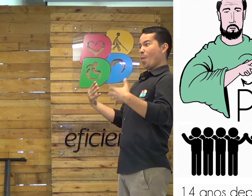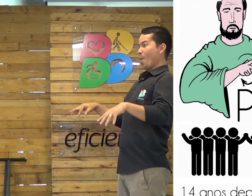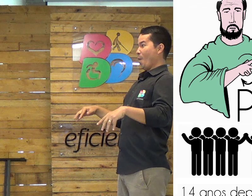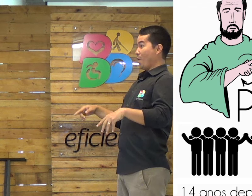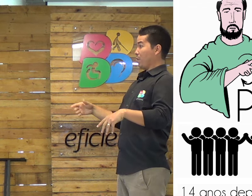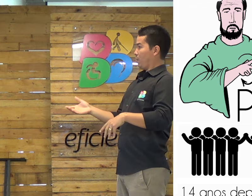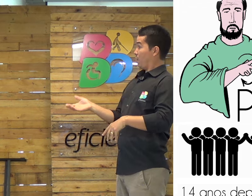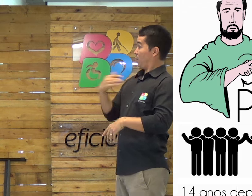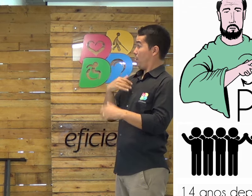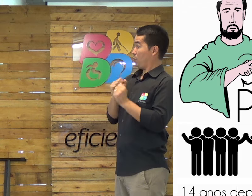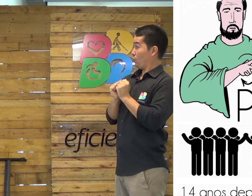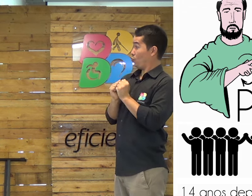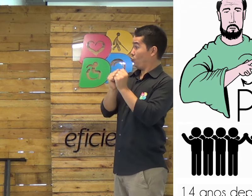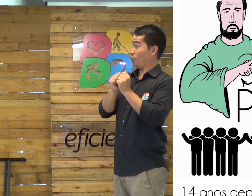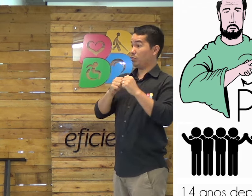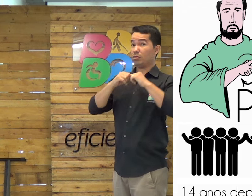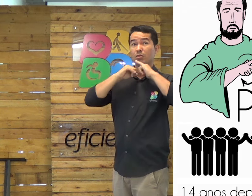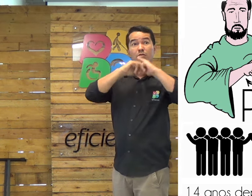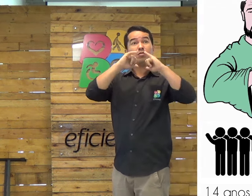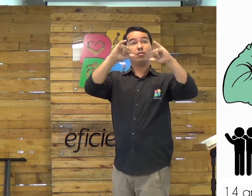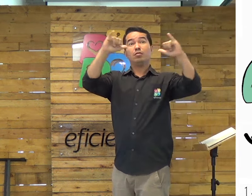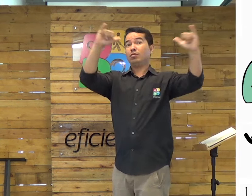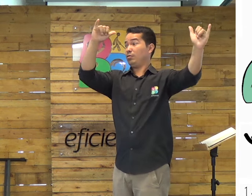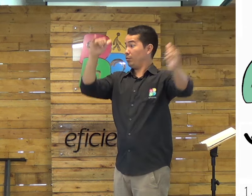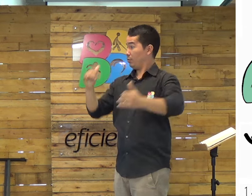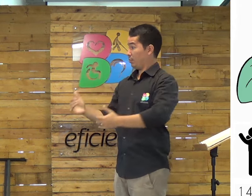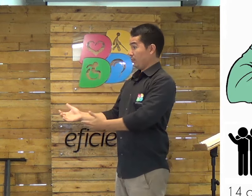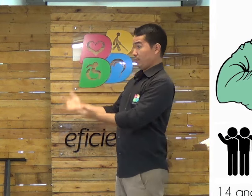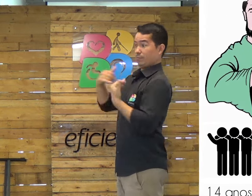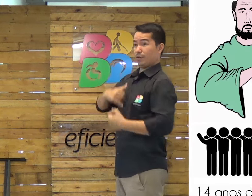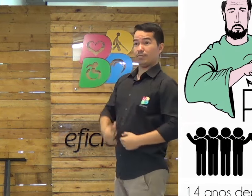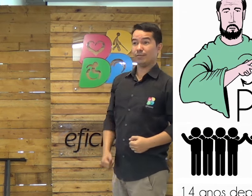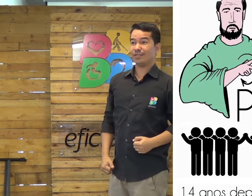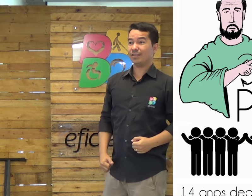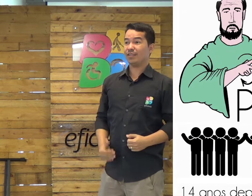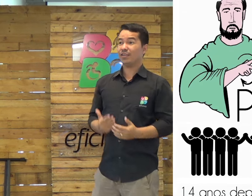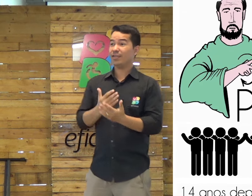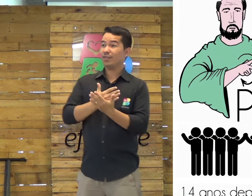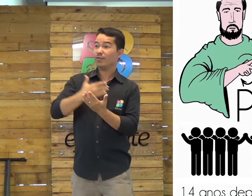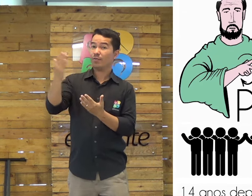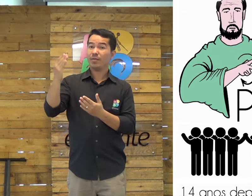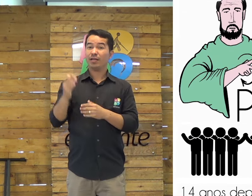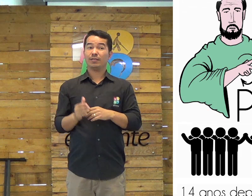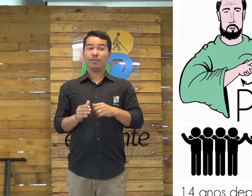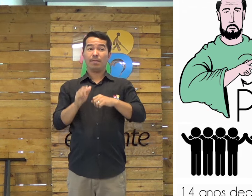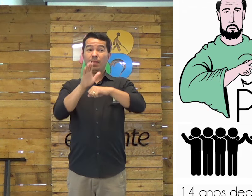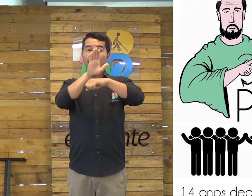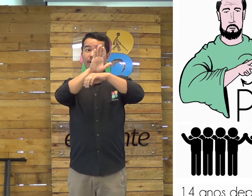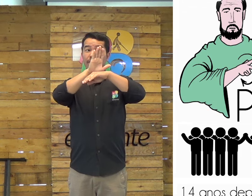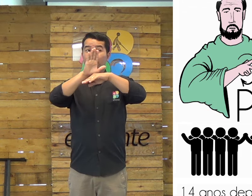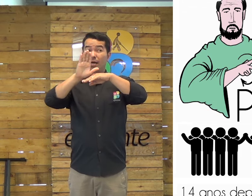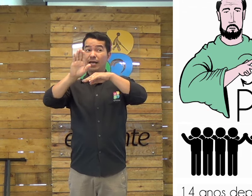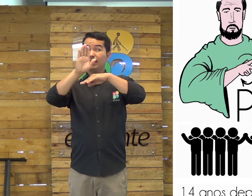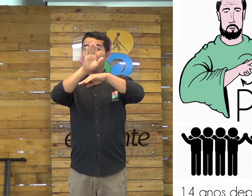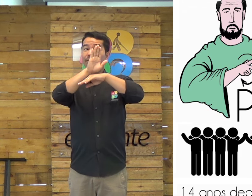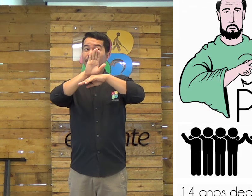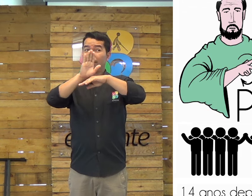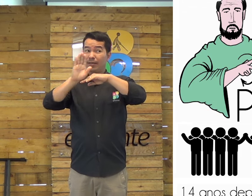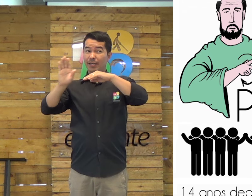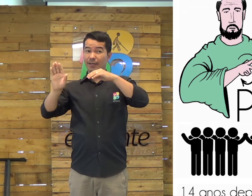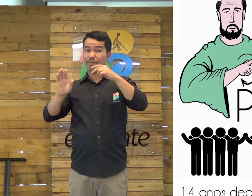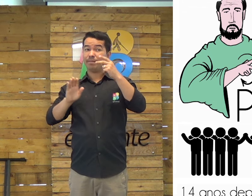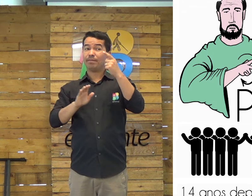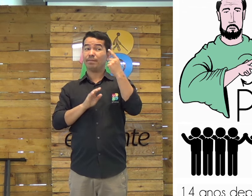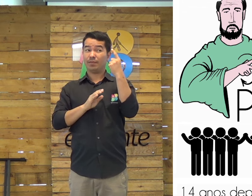Daí Bernabé parou. Nossa, realmente, então vem comigo, vou falar de Jesus para os povos. E aí começou uma